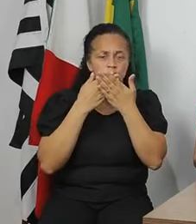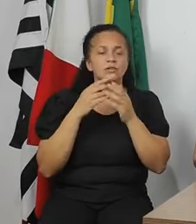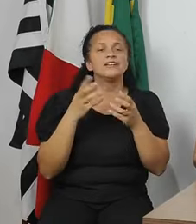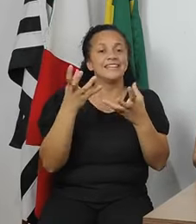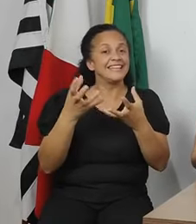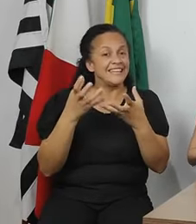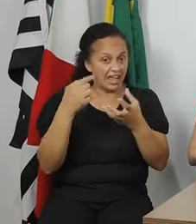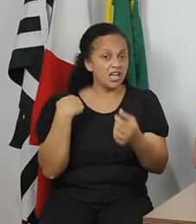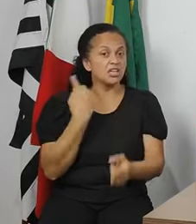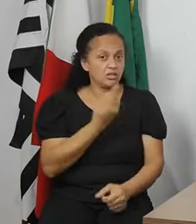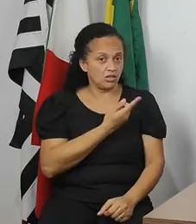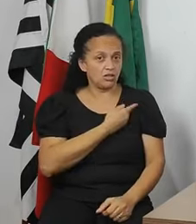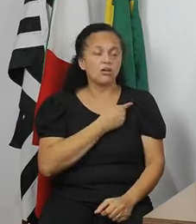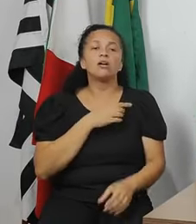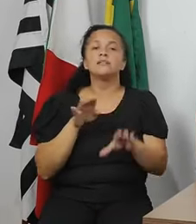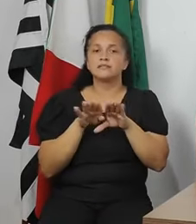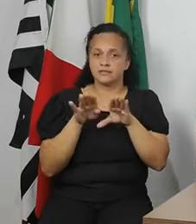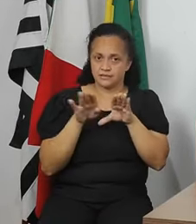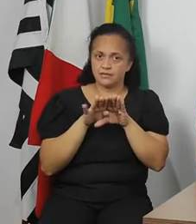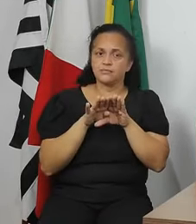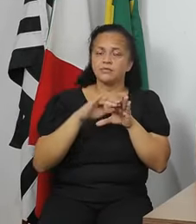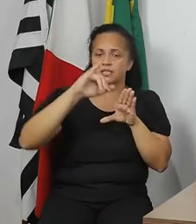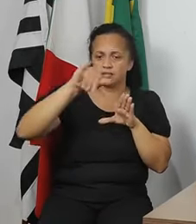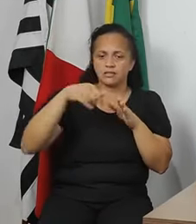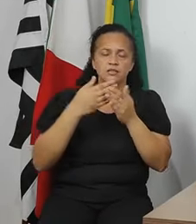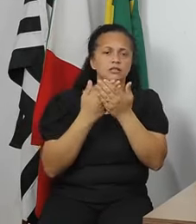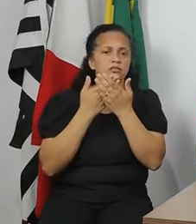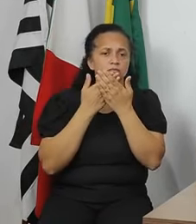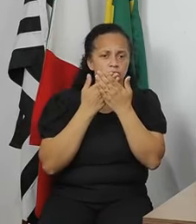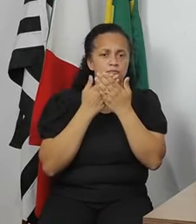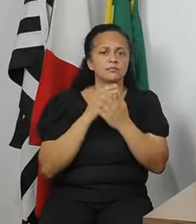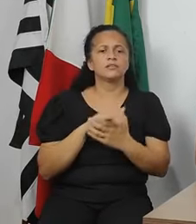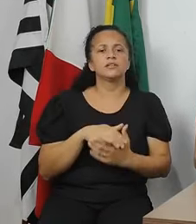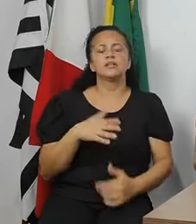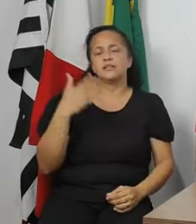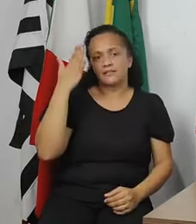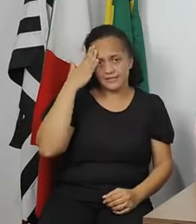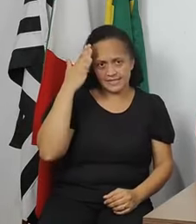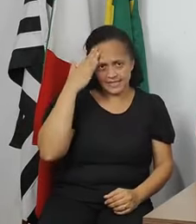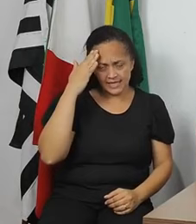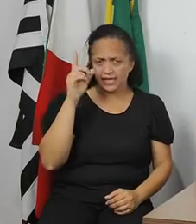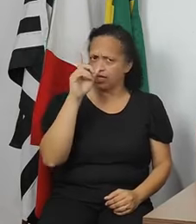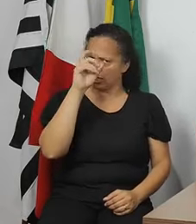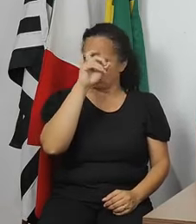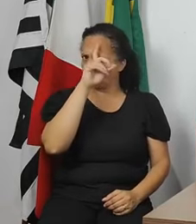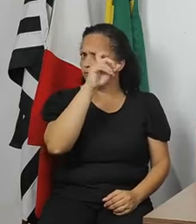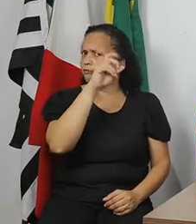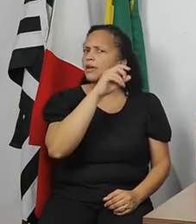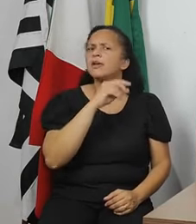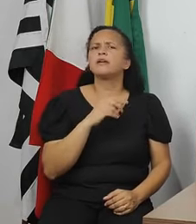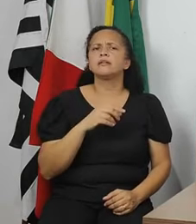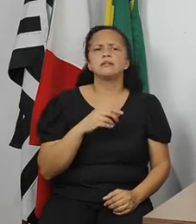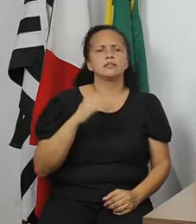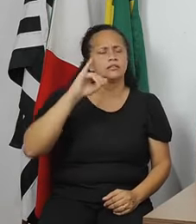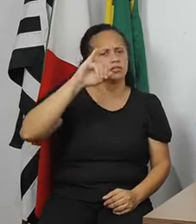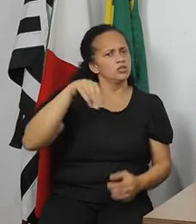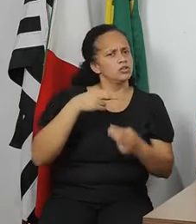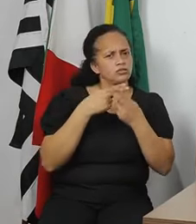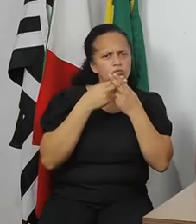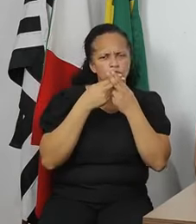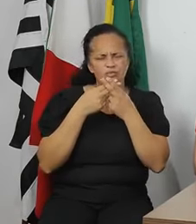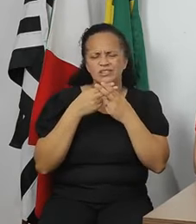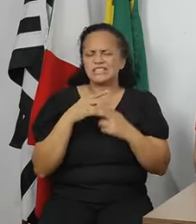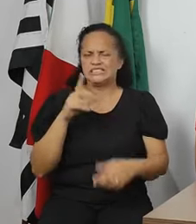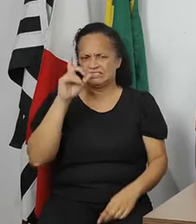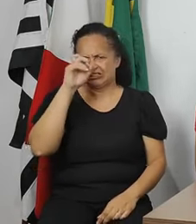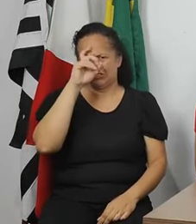então, no meio das dificuldades que é o jejum, a gente sabe que é um processo muitas vezes árduo, acho que a primeira coisa